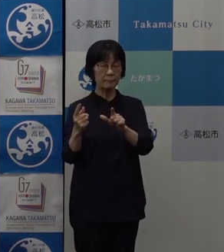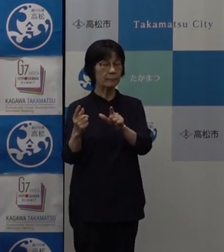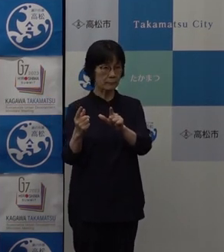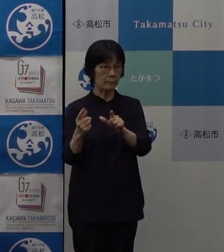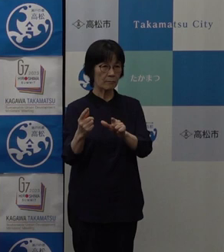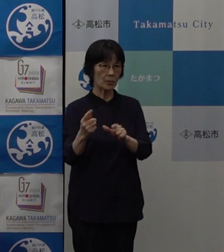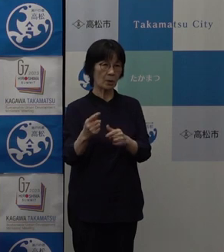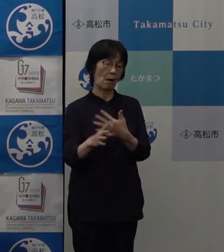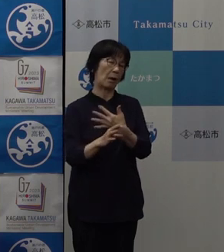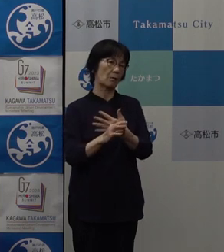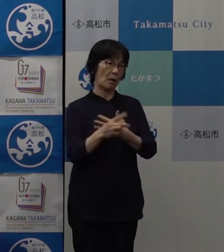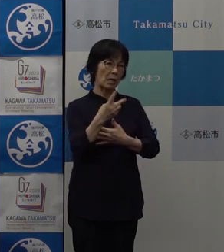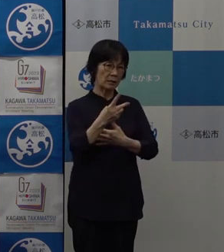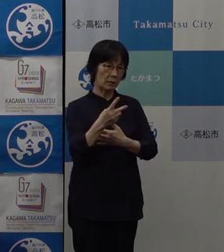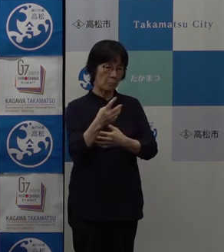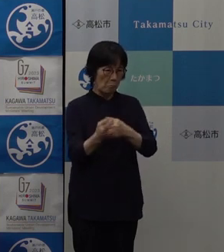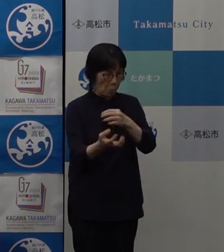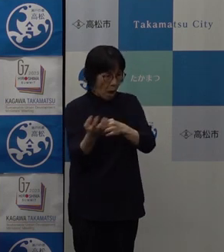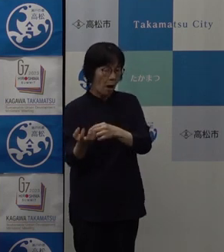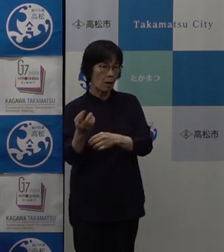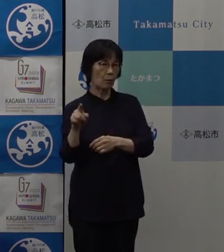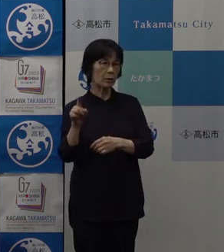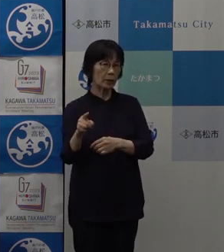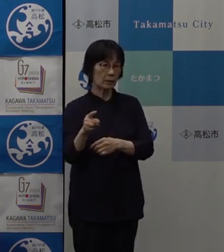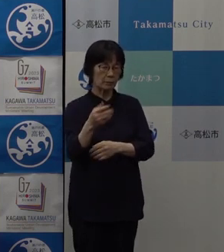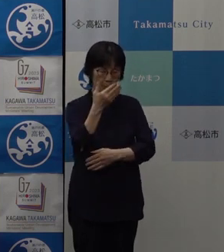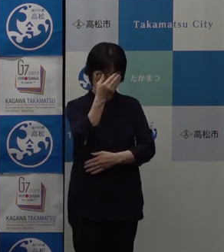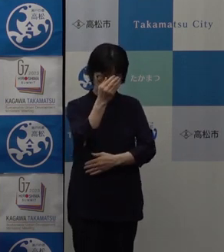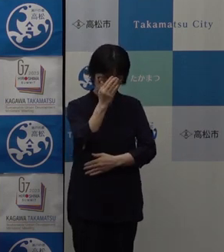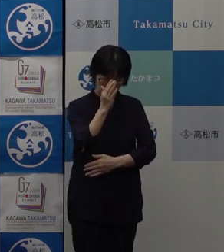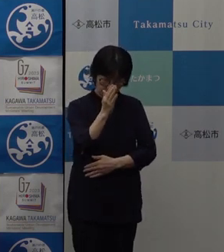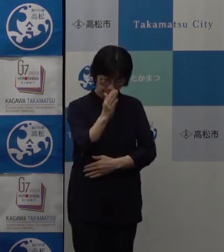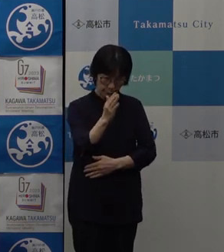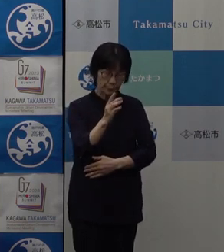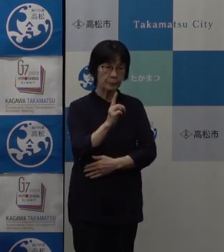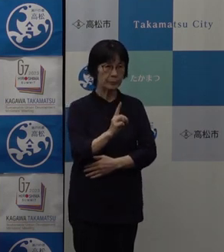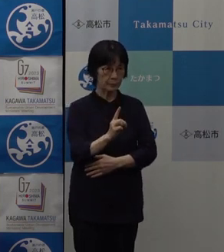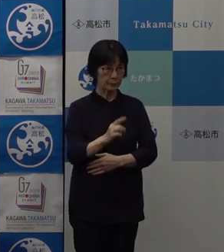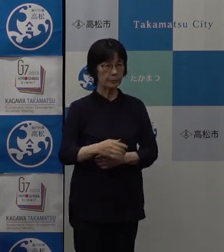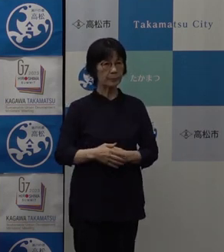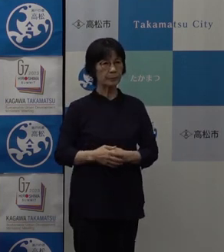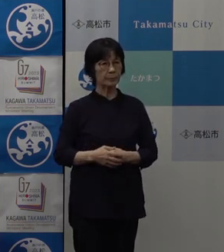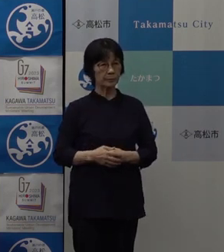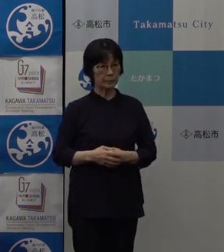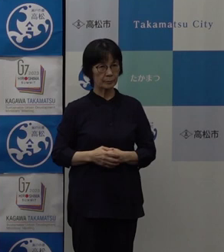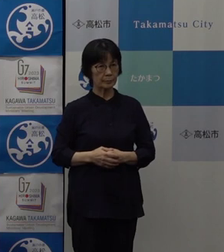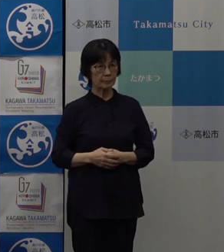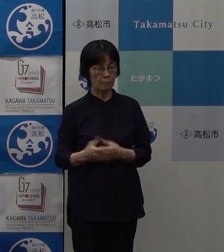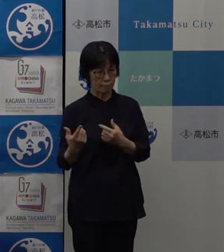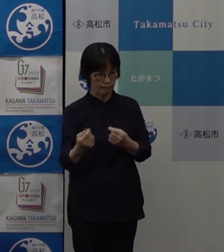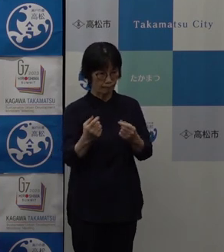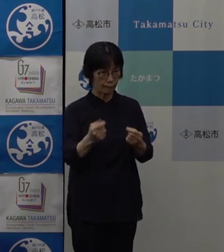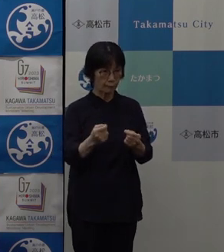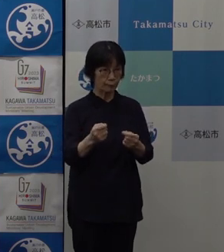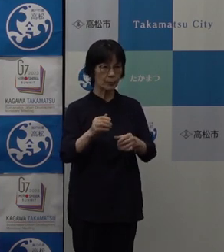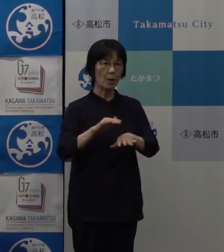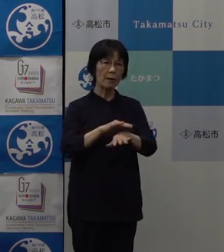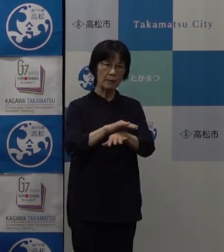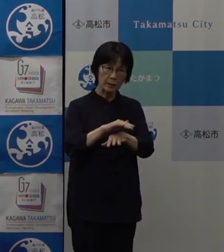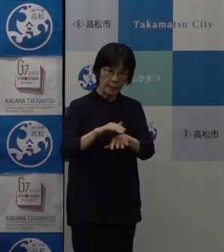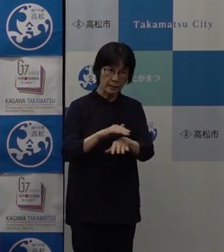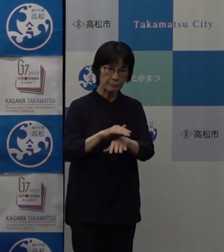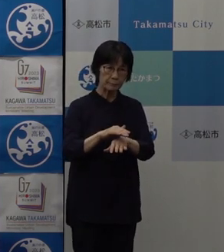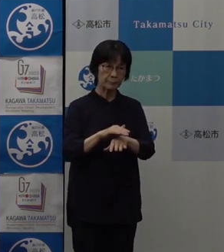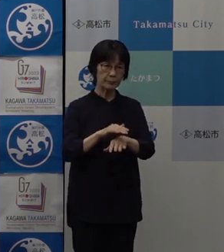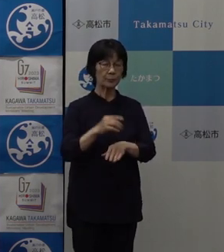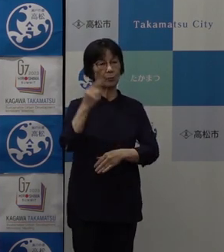本当にまあ申し訳なくお詫びを申し上げたいというふうに存じます。まあ、こういうのに二度とないようにきちっと徹底をするということが大事かなというふうに思っ